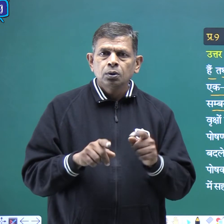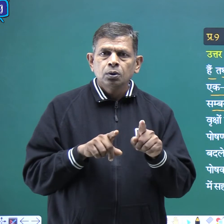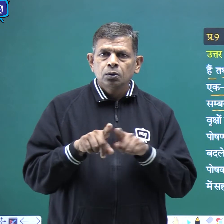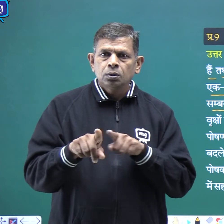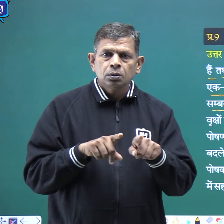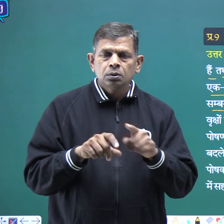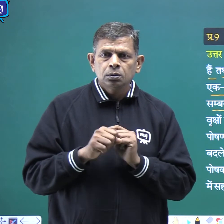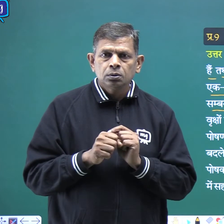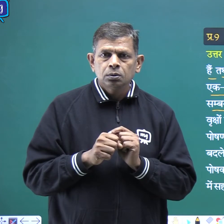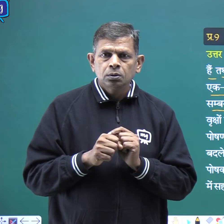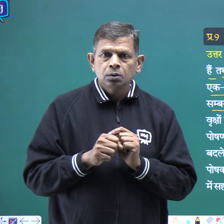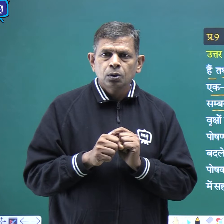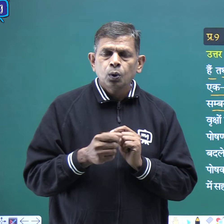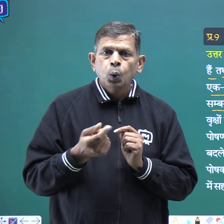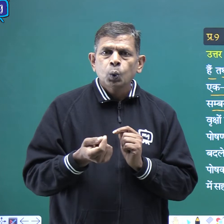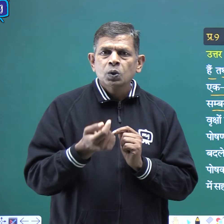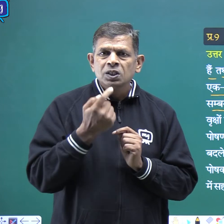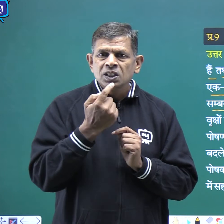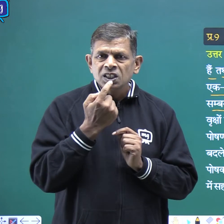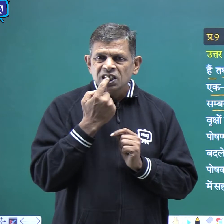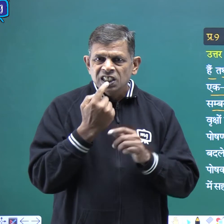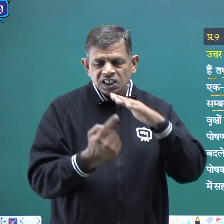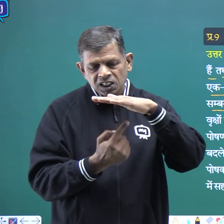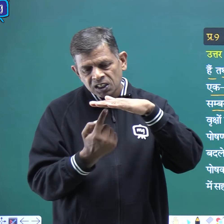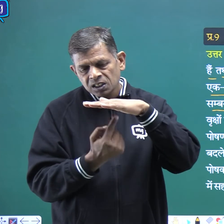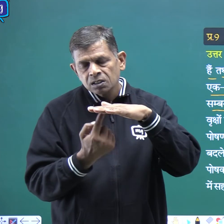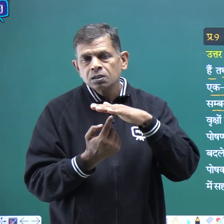उदाहरण, कुछ कवक